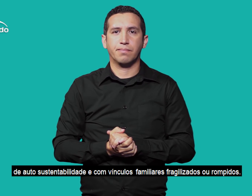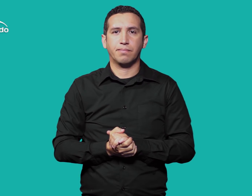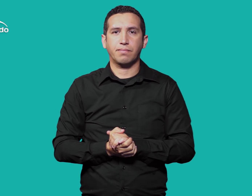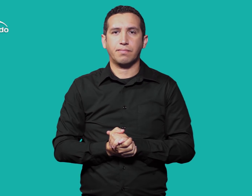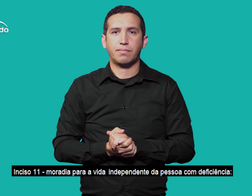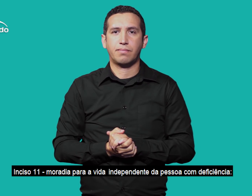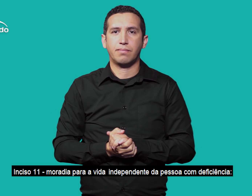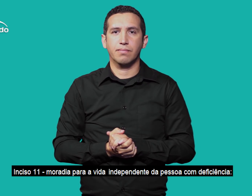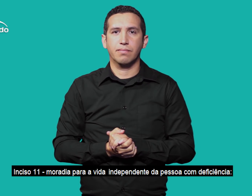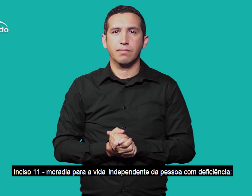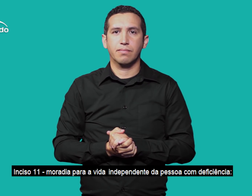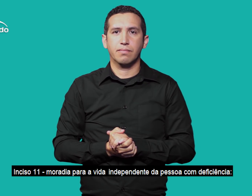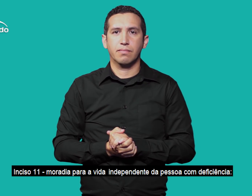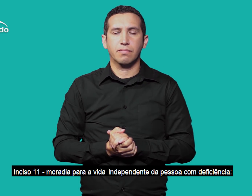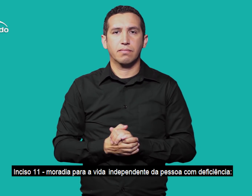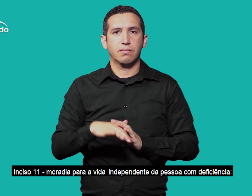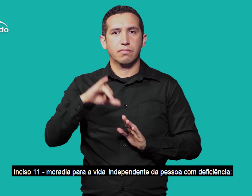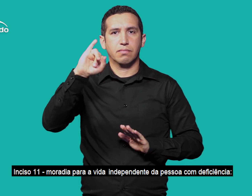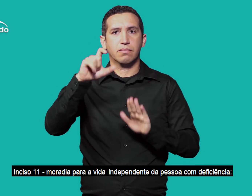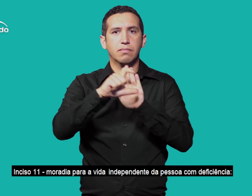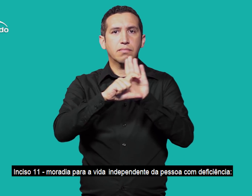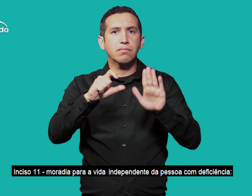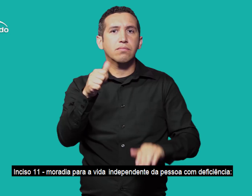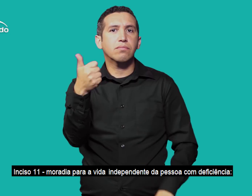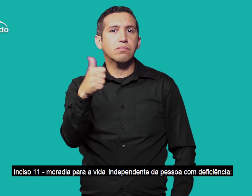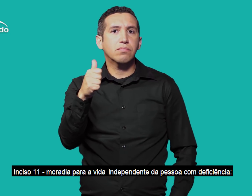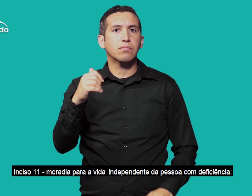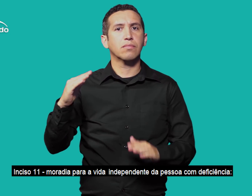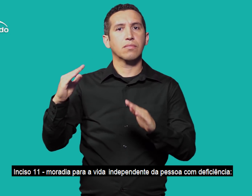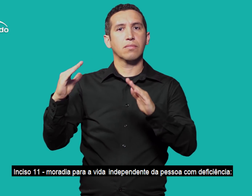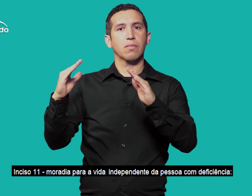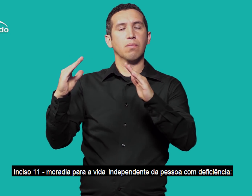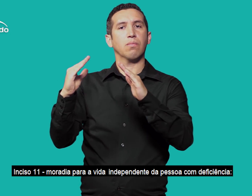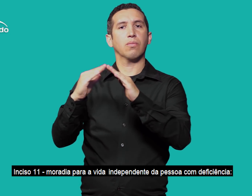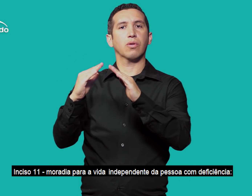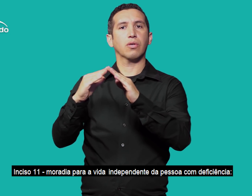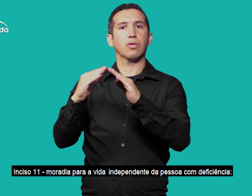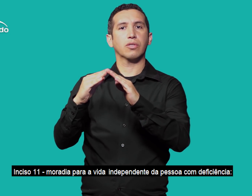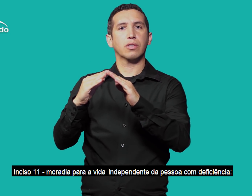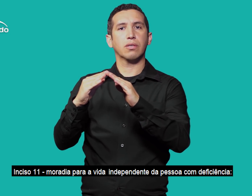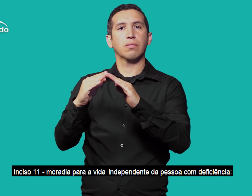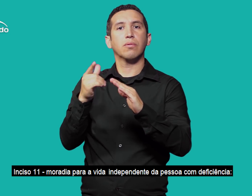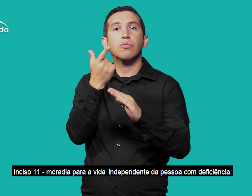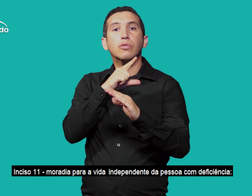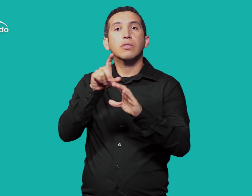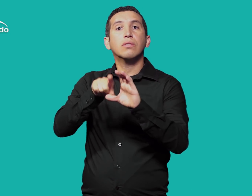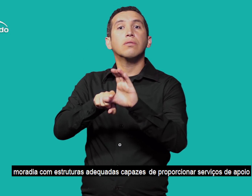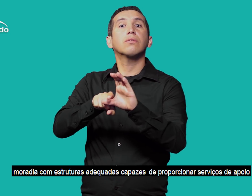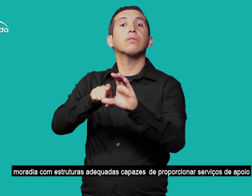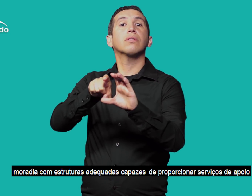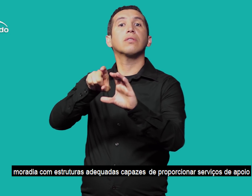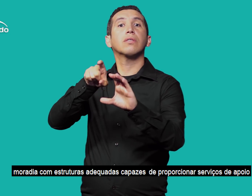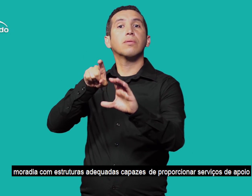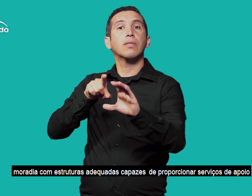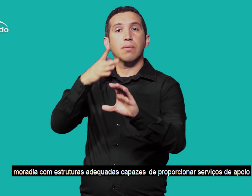inciso 11 moradia para a vida independente da pessoa com deficiência moradia com estruturas